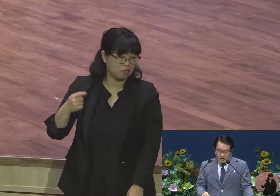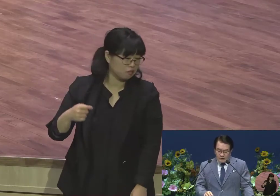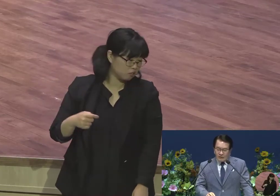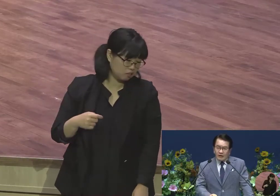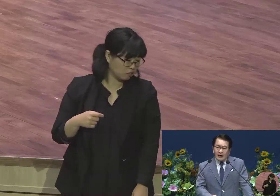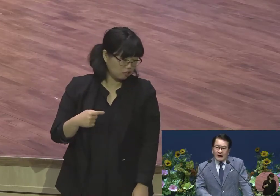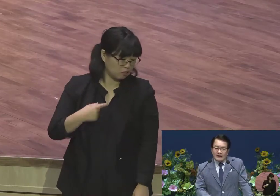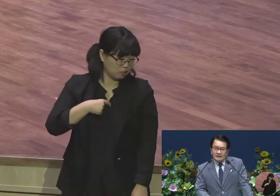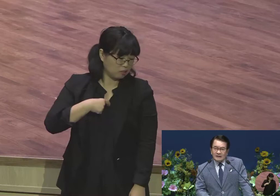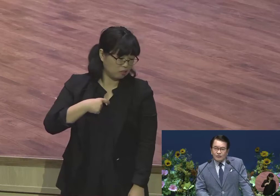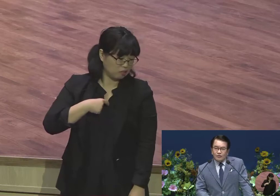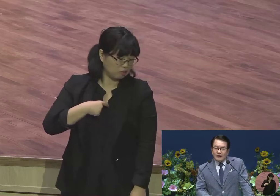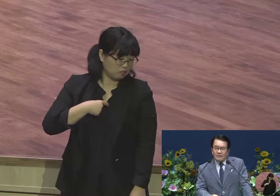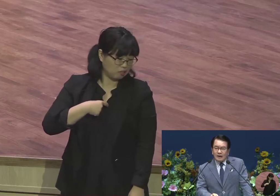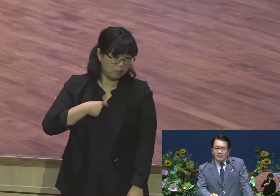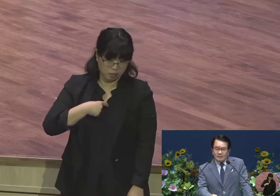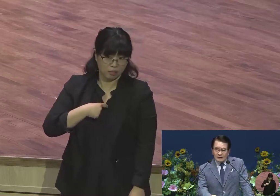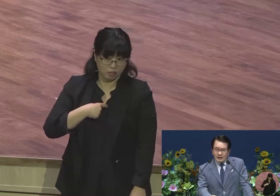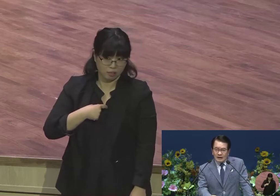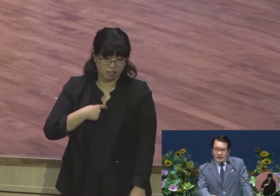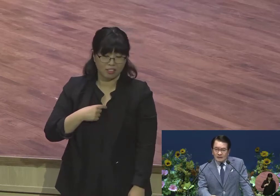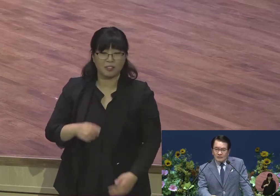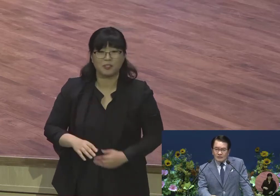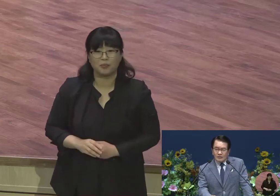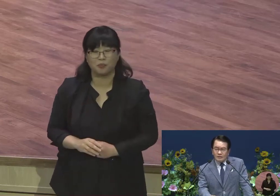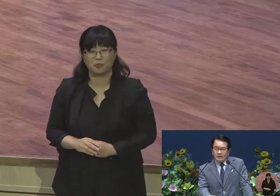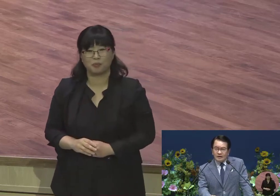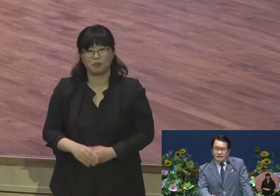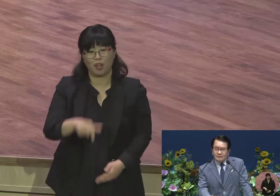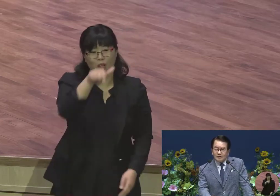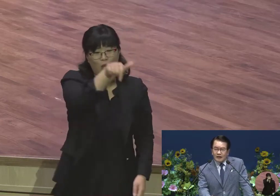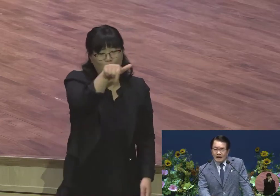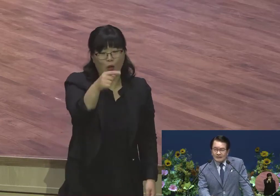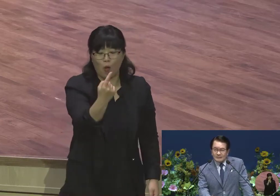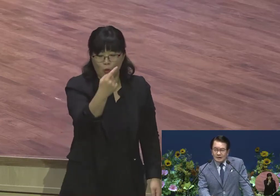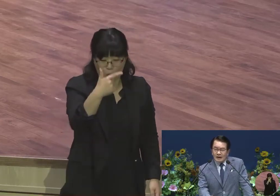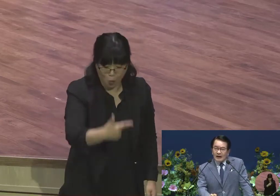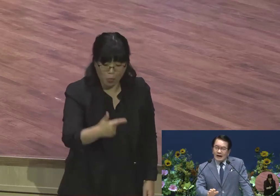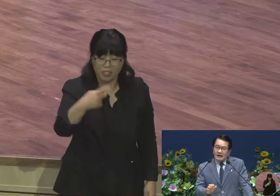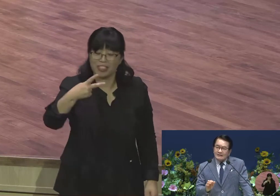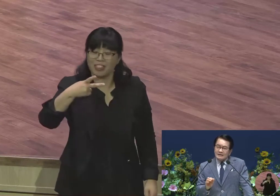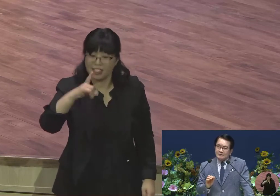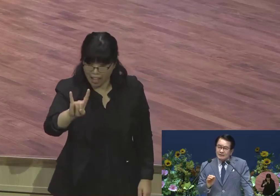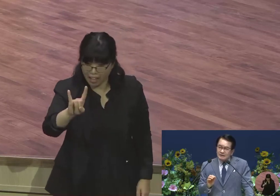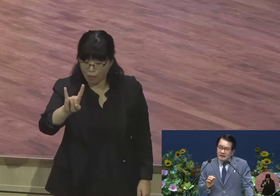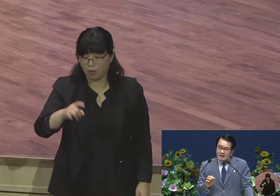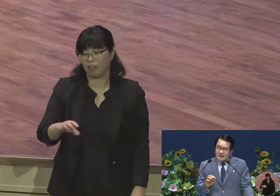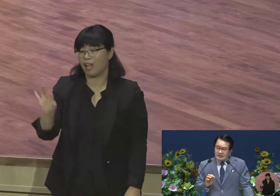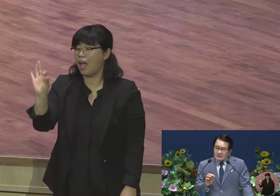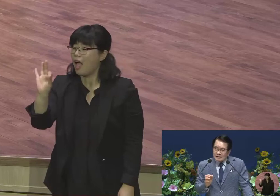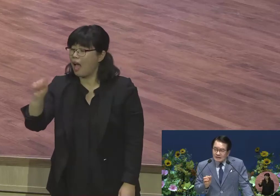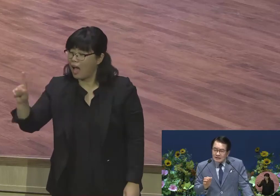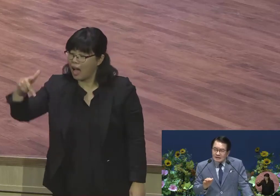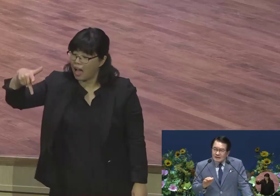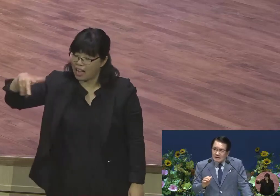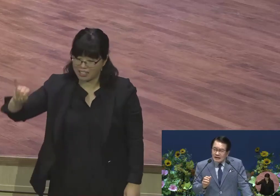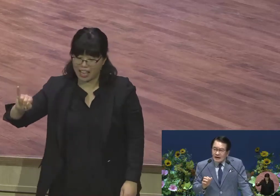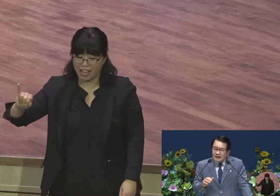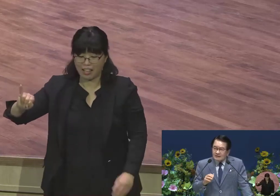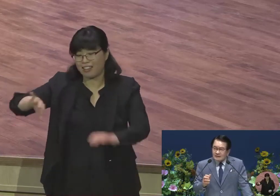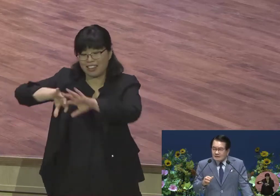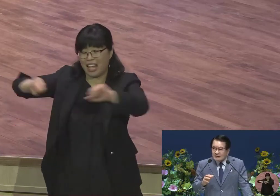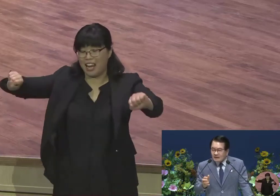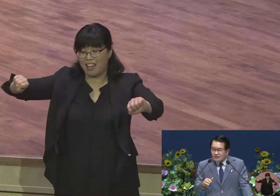꼰대와 아재를 구분하는 방법이 뭐냐 꼰대는 아재는 뭐냐 아재는 뭐 이렇게 썰렁